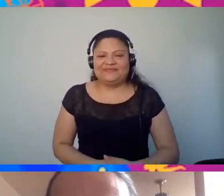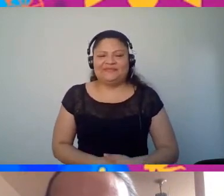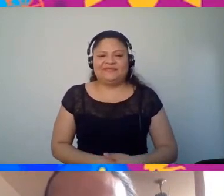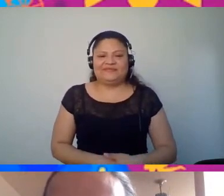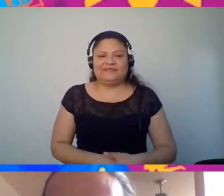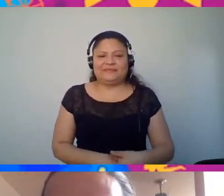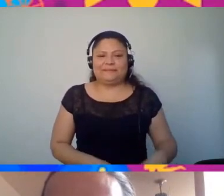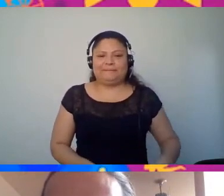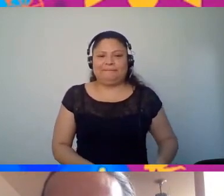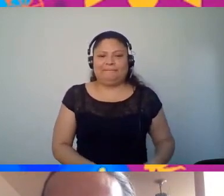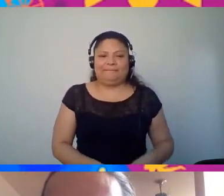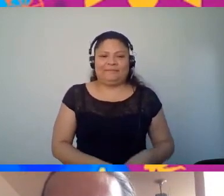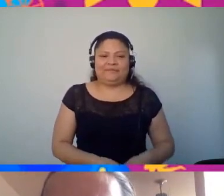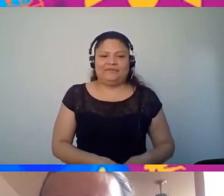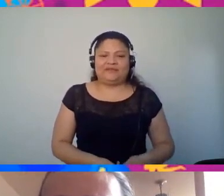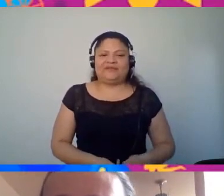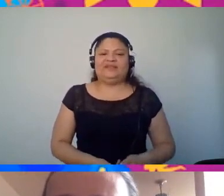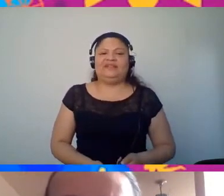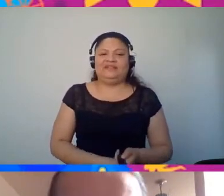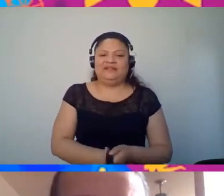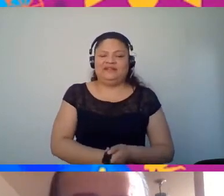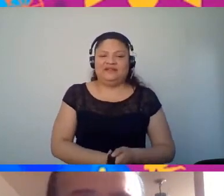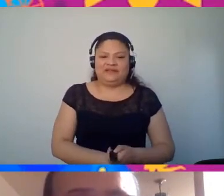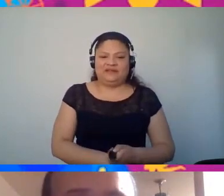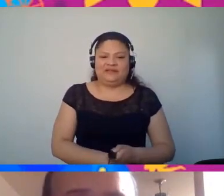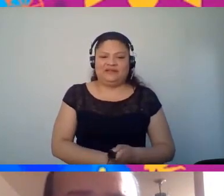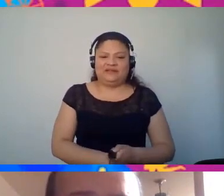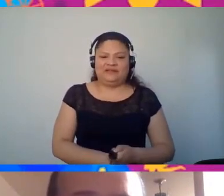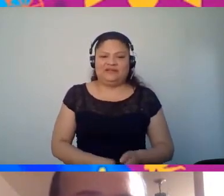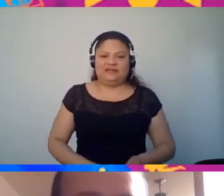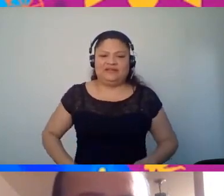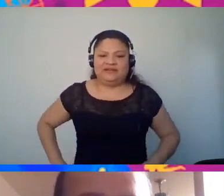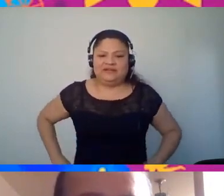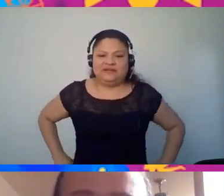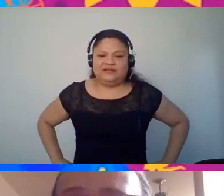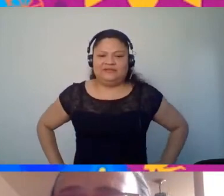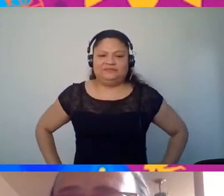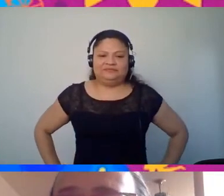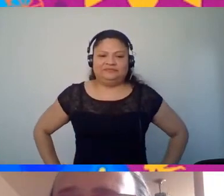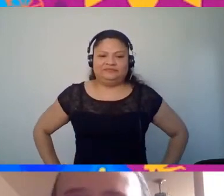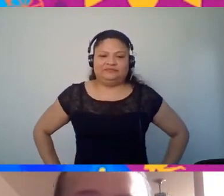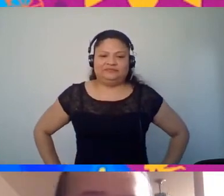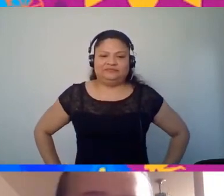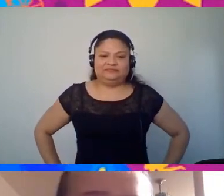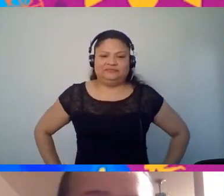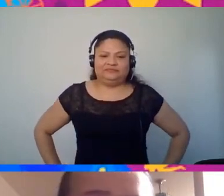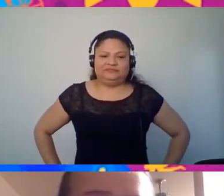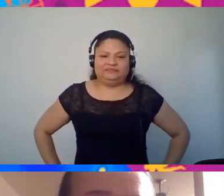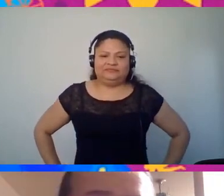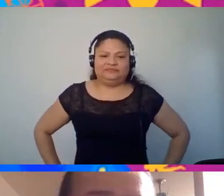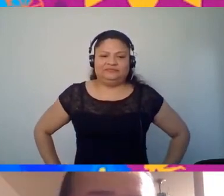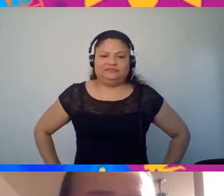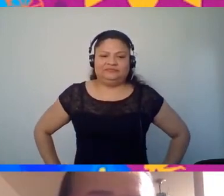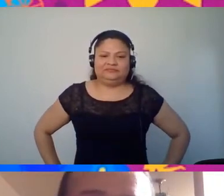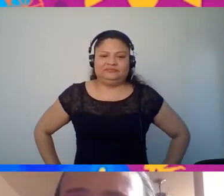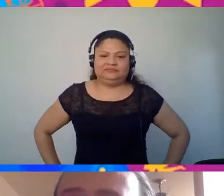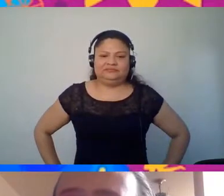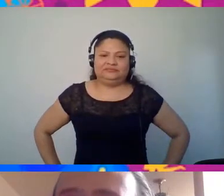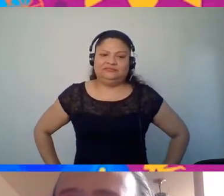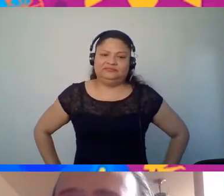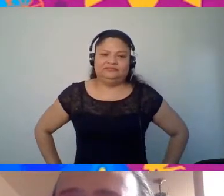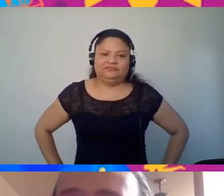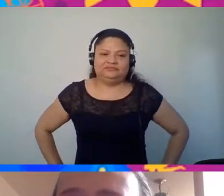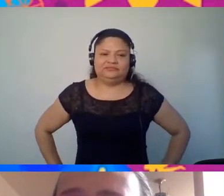Gracias, gracias. Uh-huh. Entonces, ese es un comentario. Hay otro comentario que comenta Laura Pumarejo, que dice,